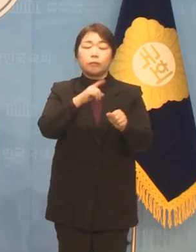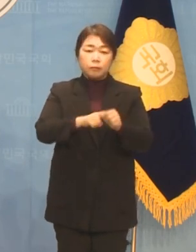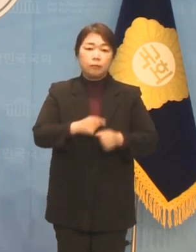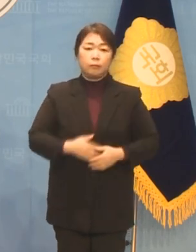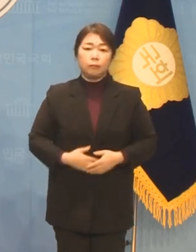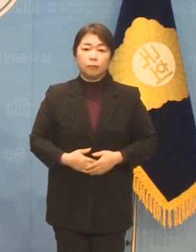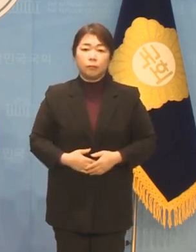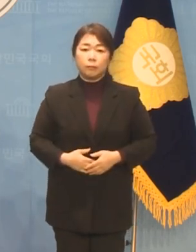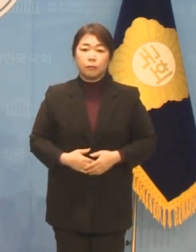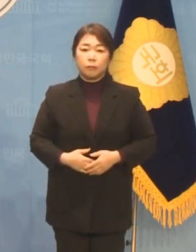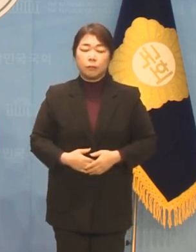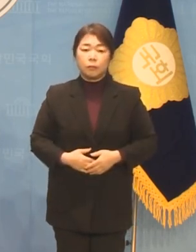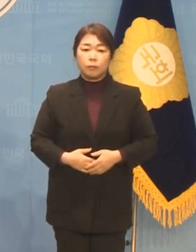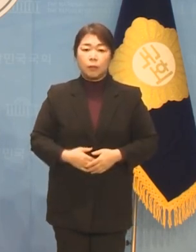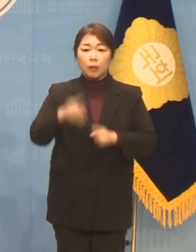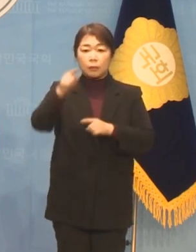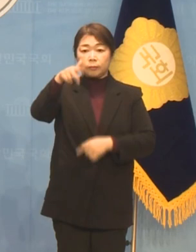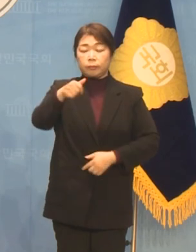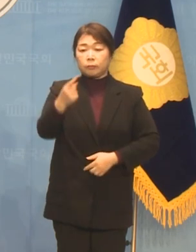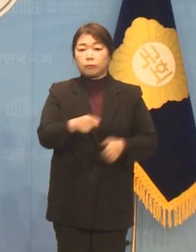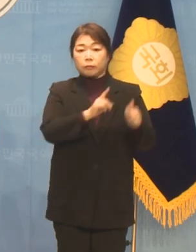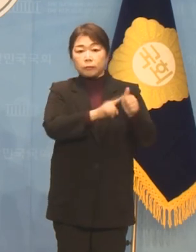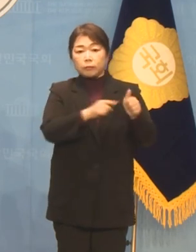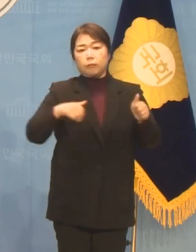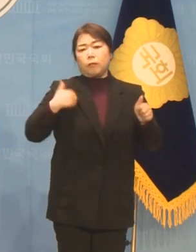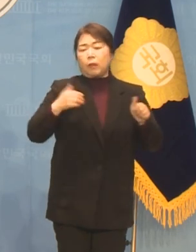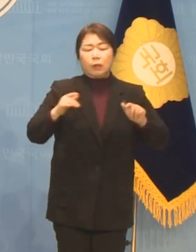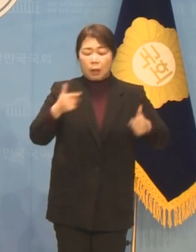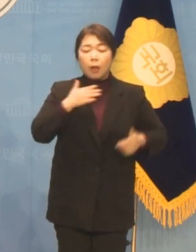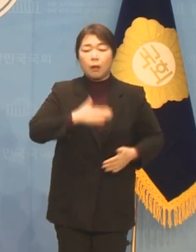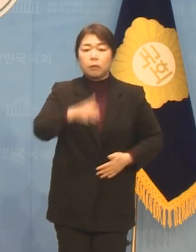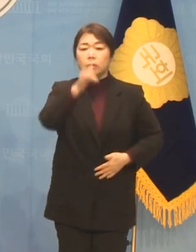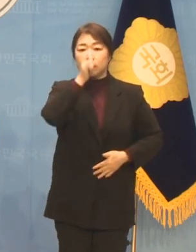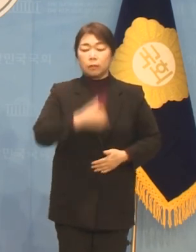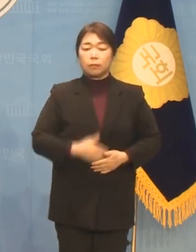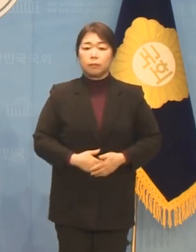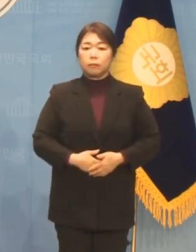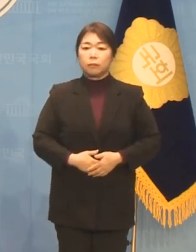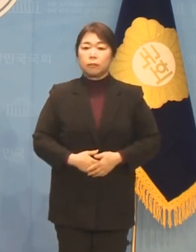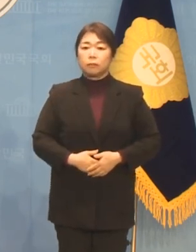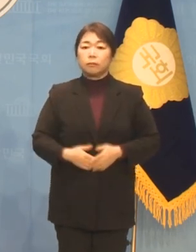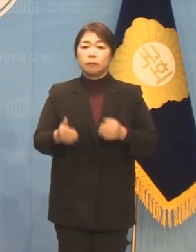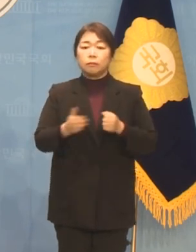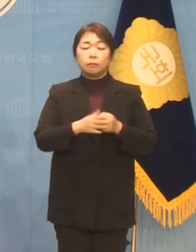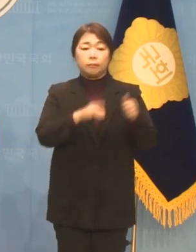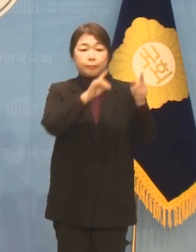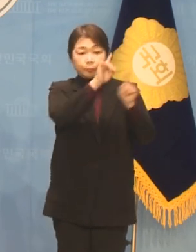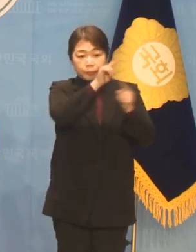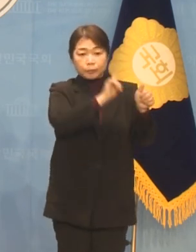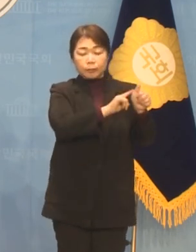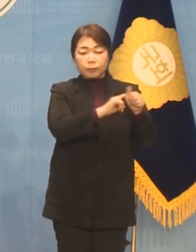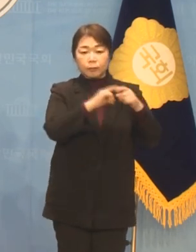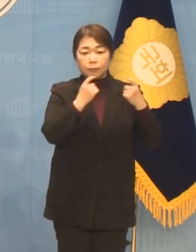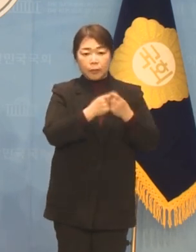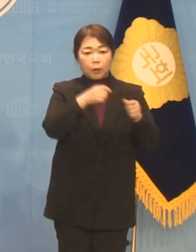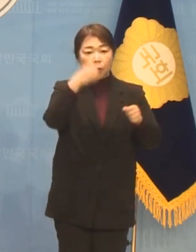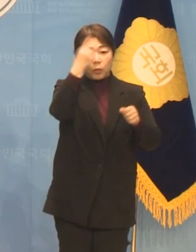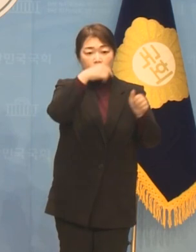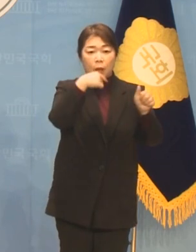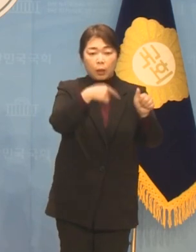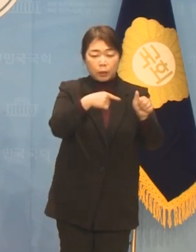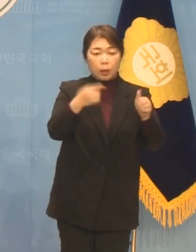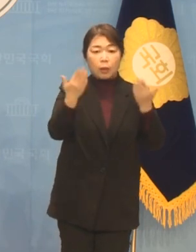있습니다. 이주호 장관이 이를 모를 리 없습니다. 그러니 이주호 장관이 자사고를 비롯해 특권